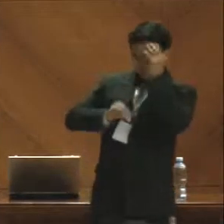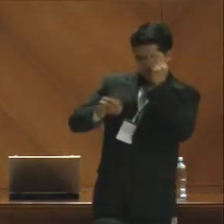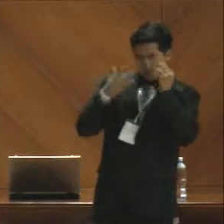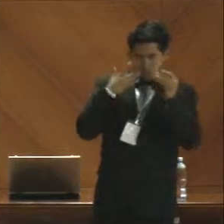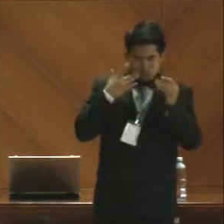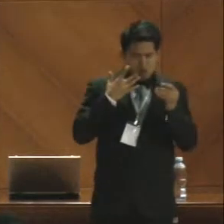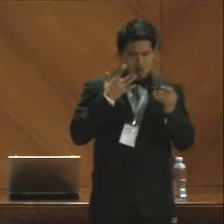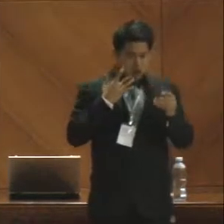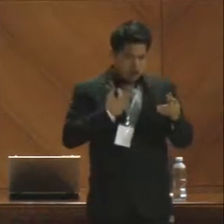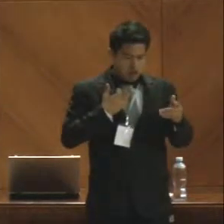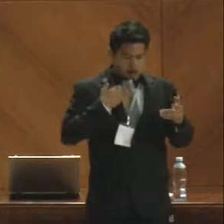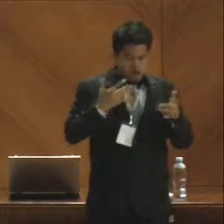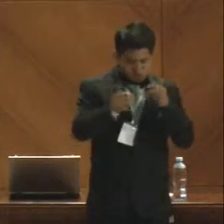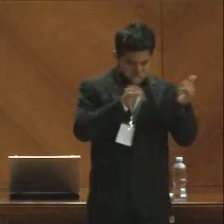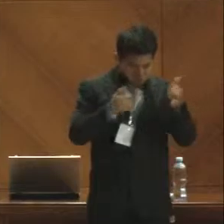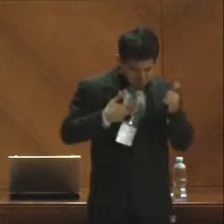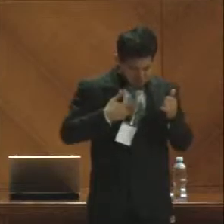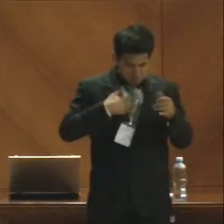400 alumnos.